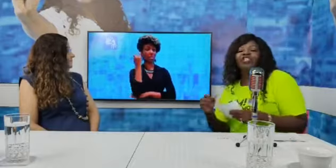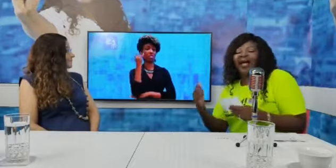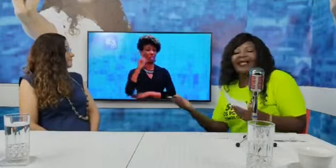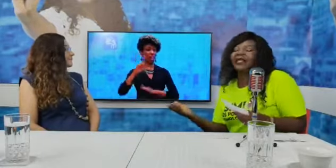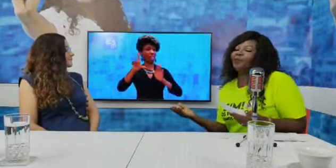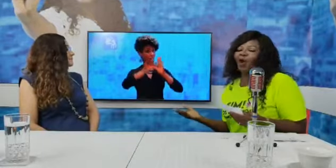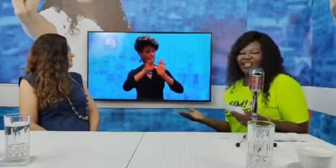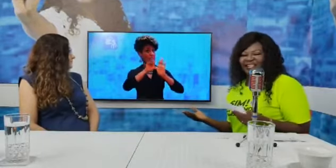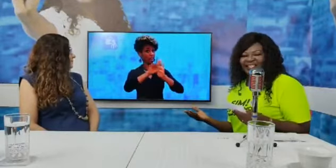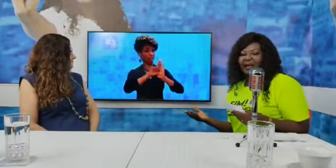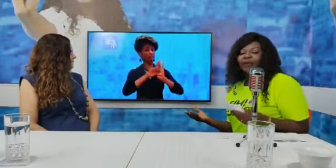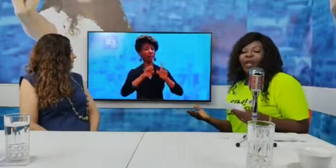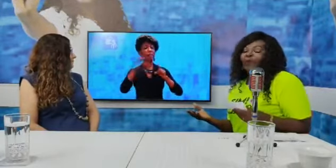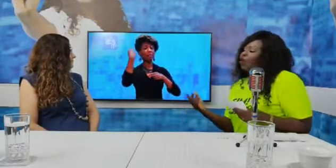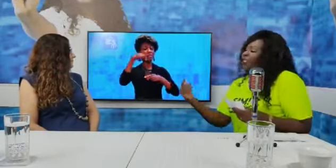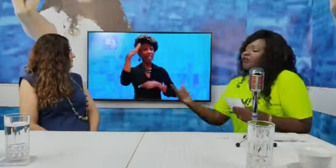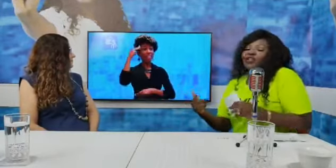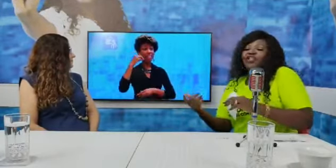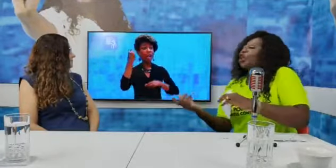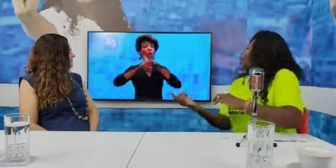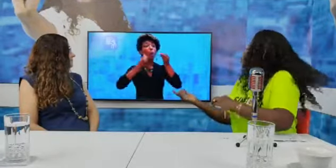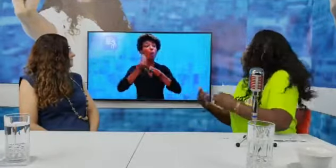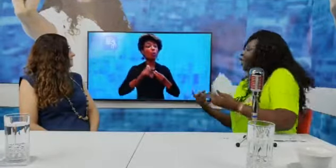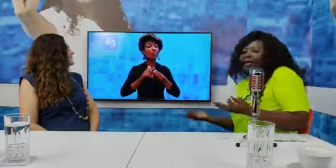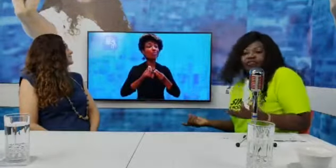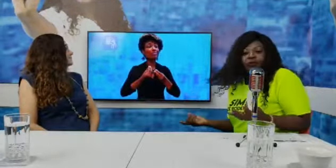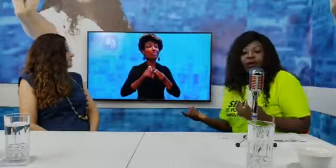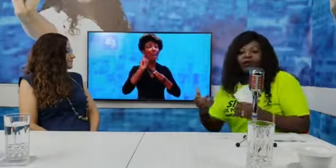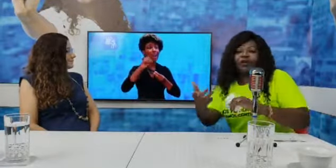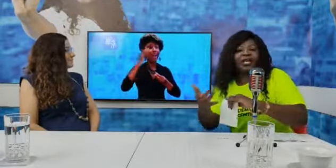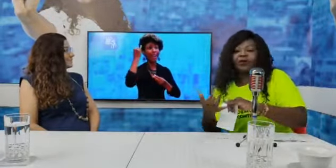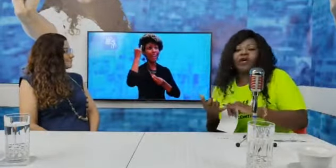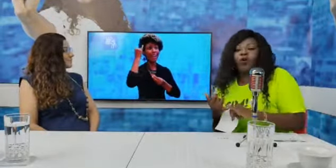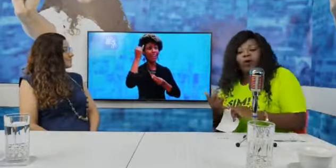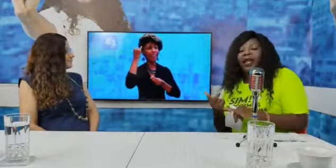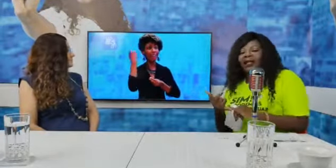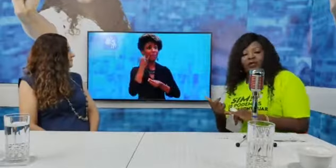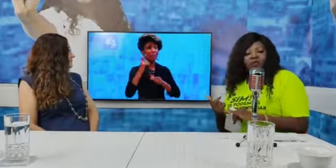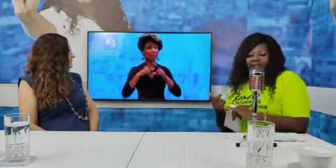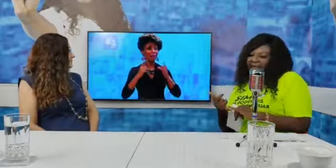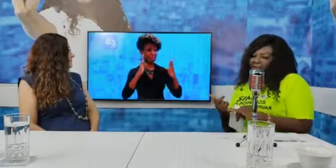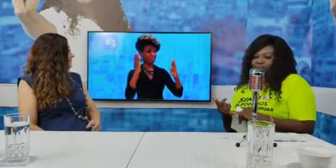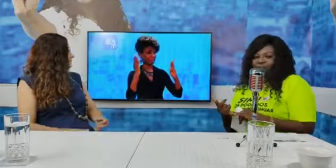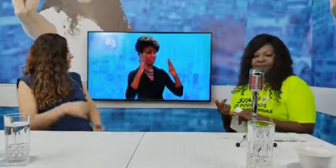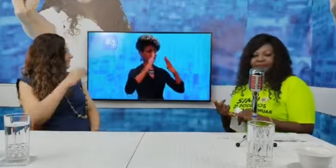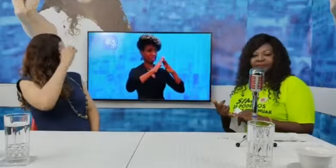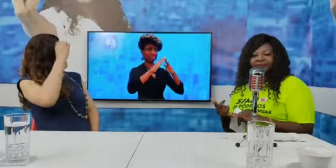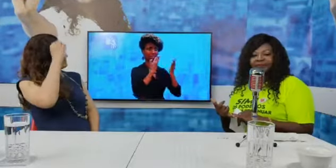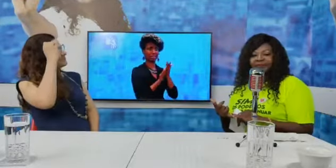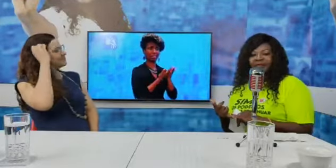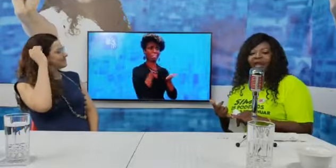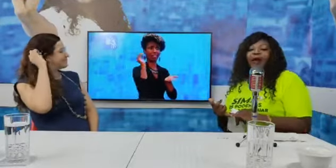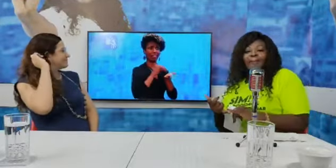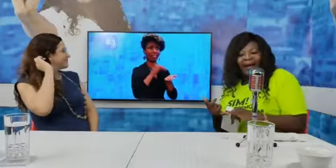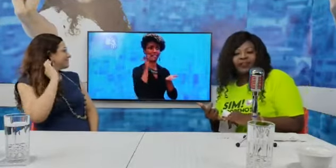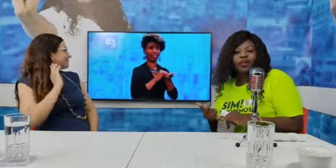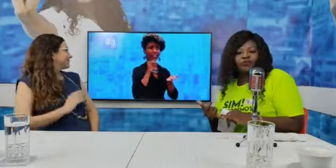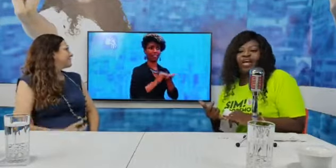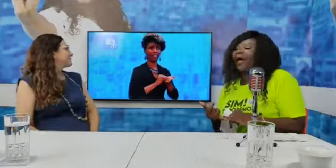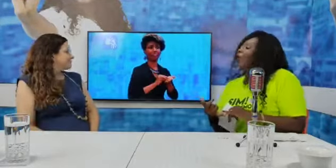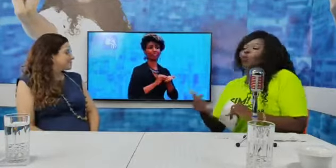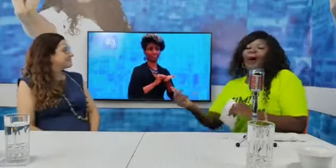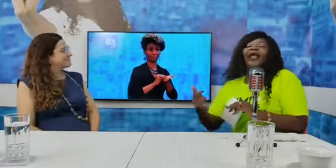aonde está essa importância. Porque se você chega num colégio, você não encontra ali um intérprete para